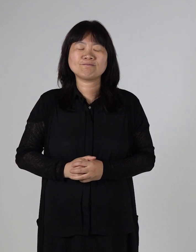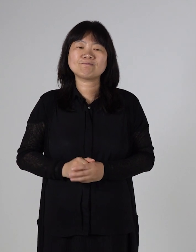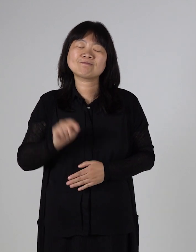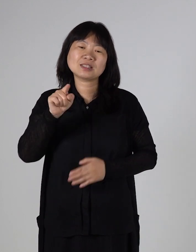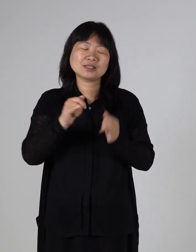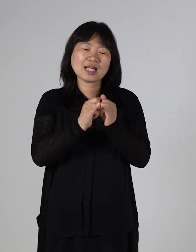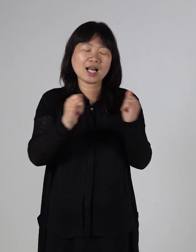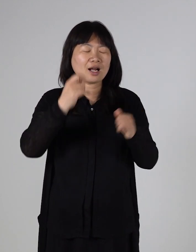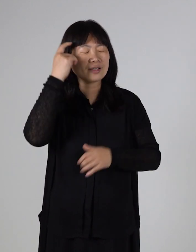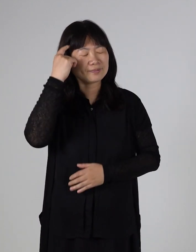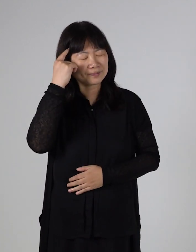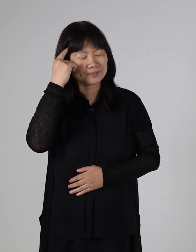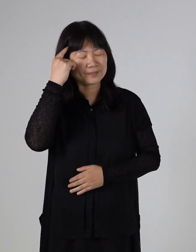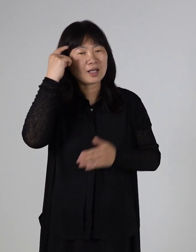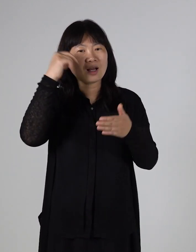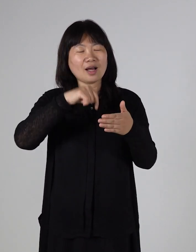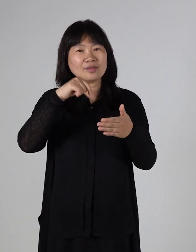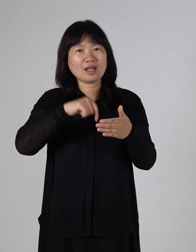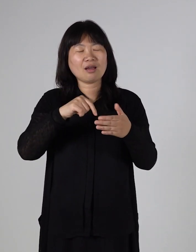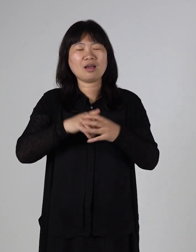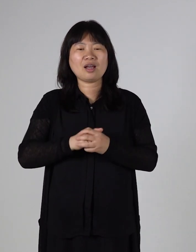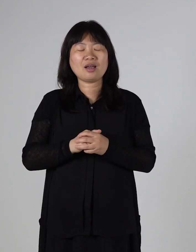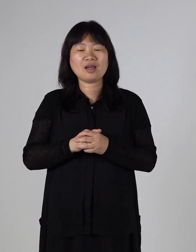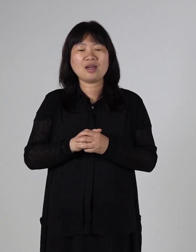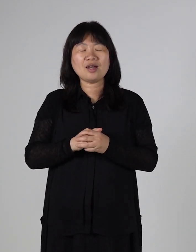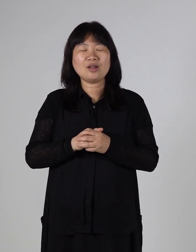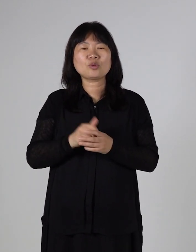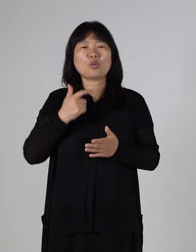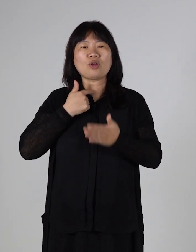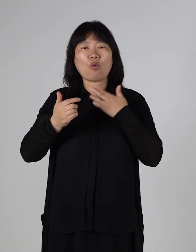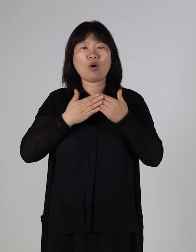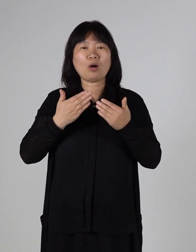사람의 머릿속에는 그 앞에 어떤 상황 때문에